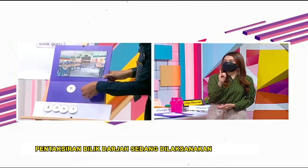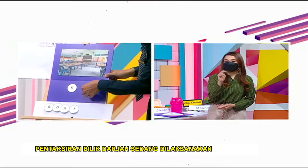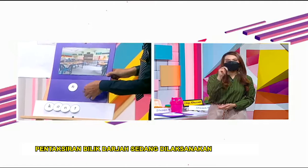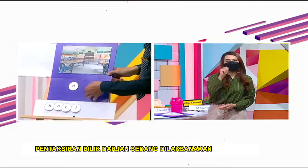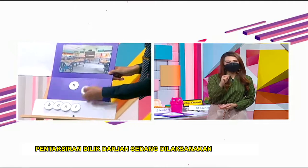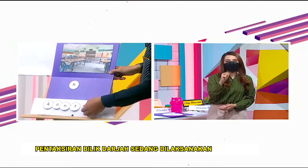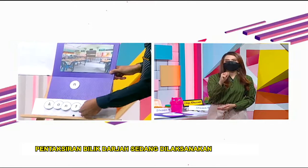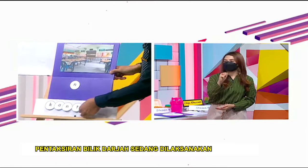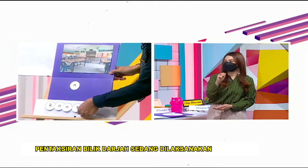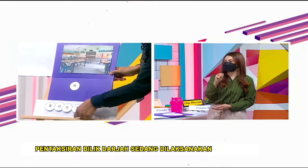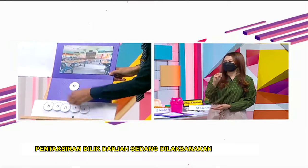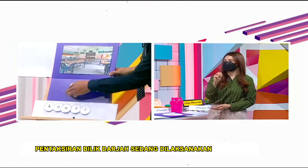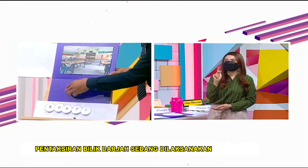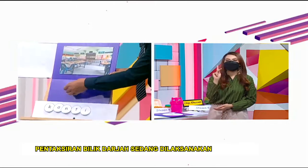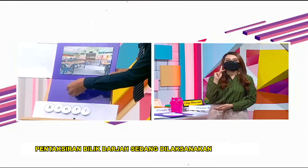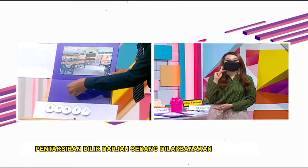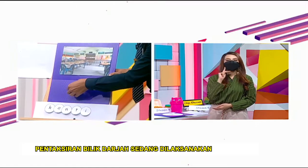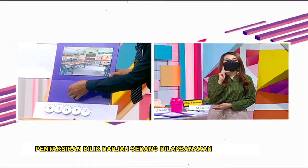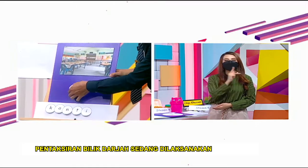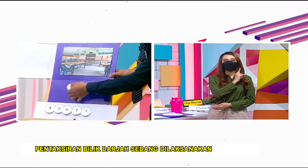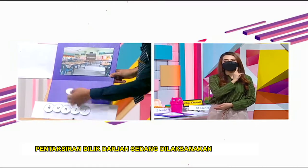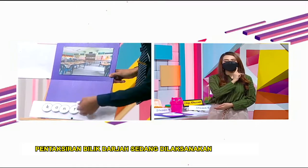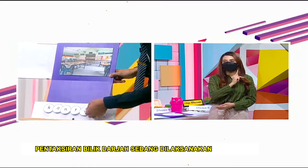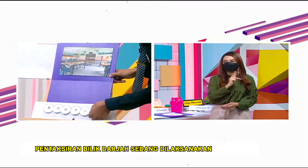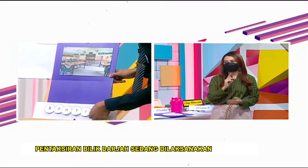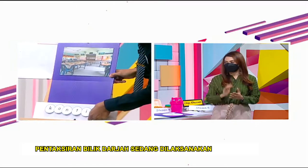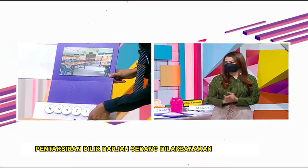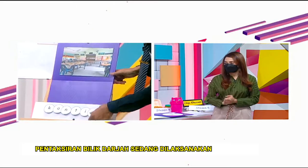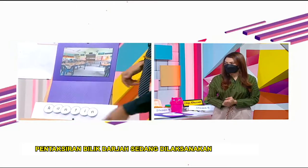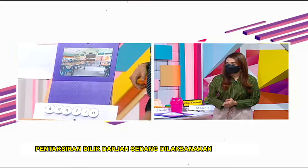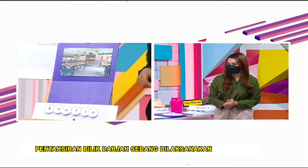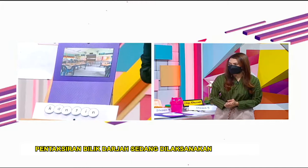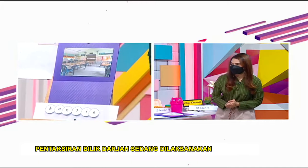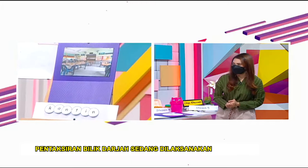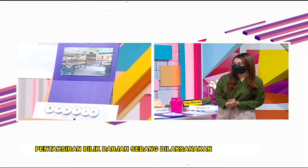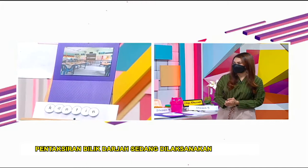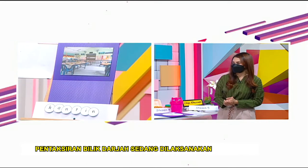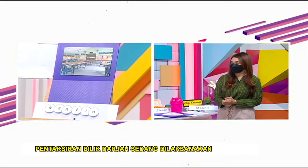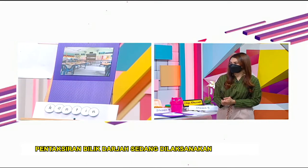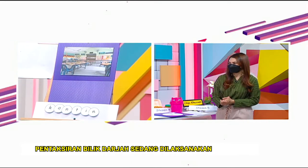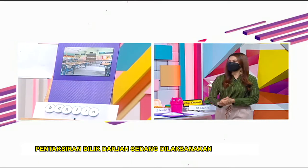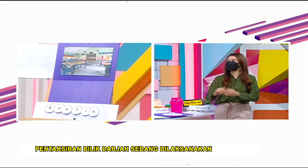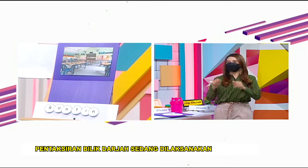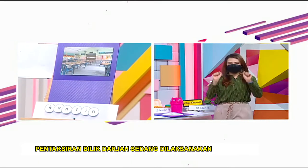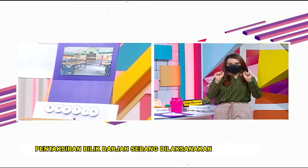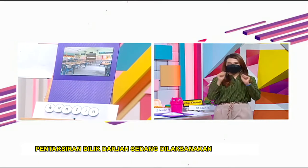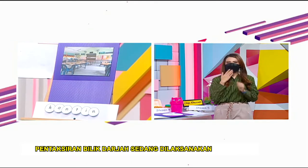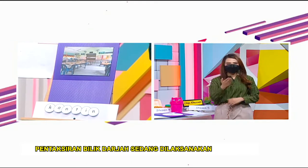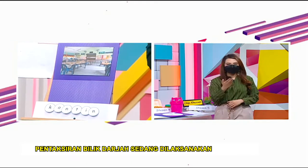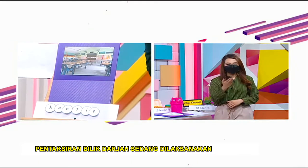I. N. I. Kantin. Okey. Betul. Terima kasih.